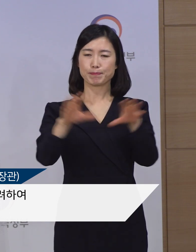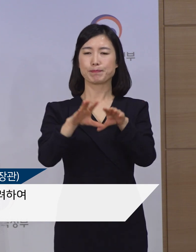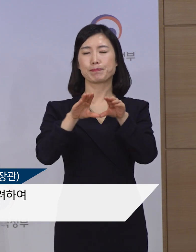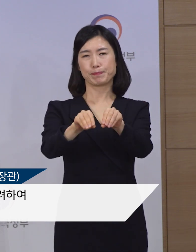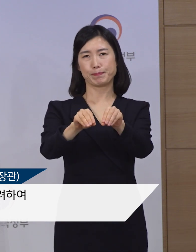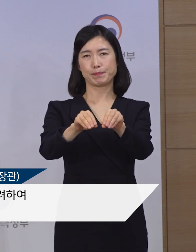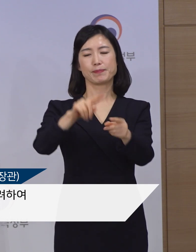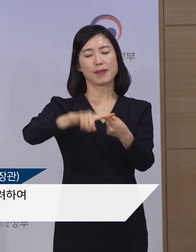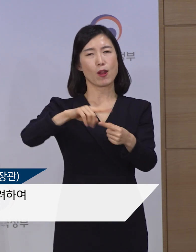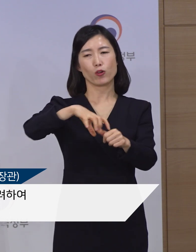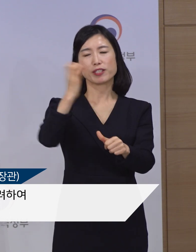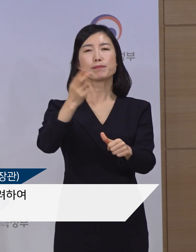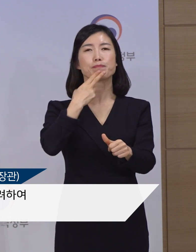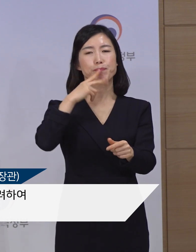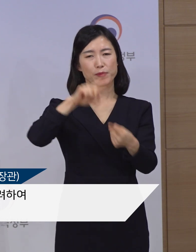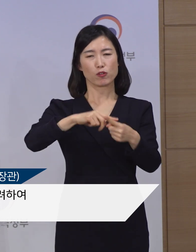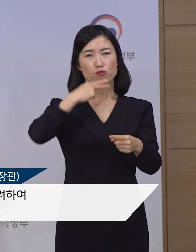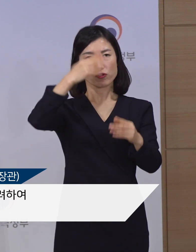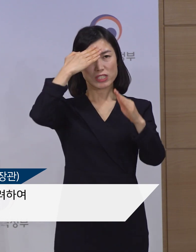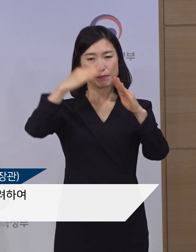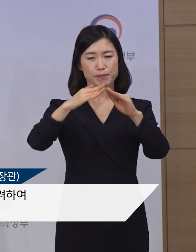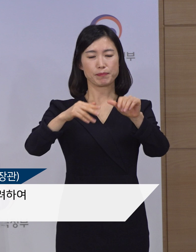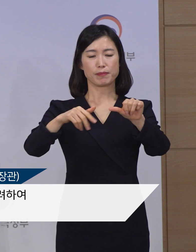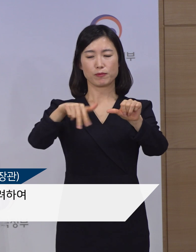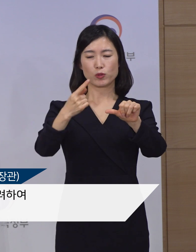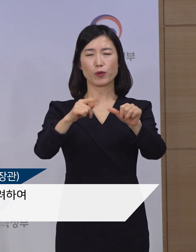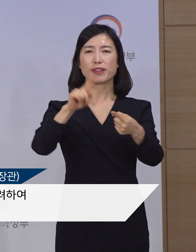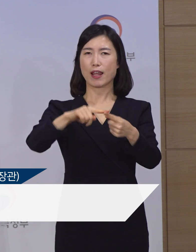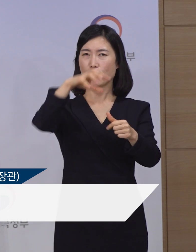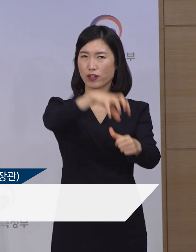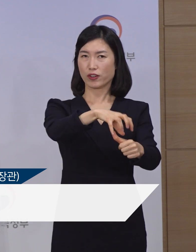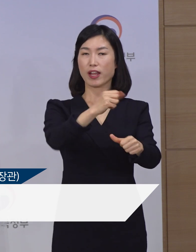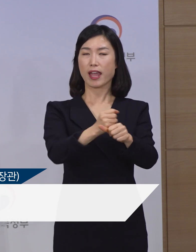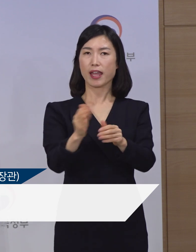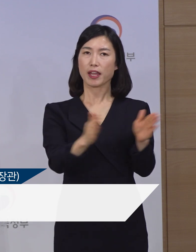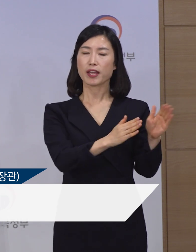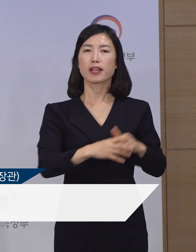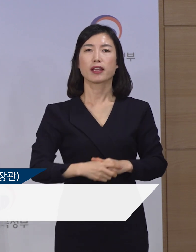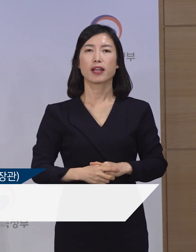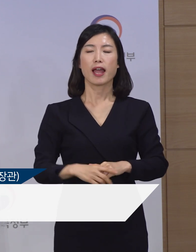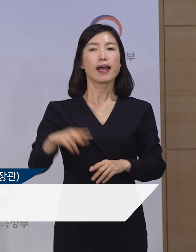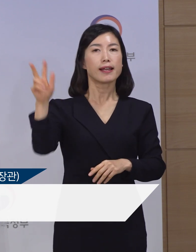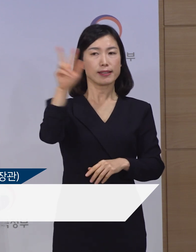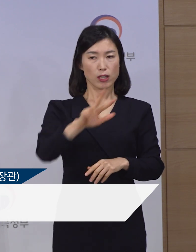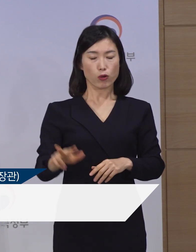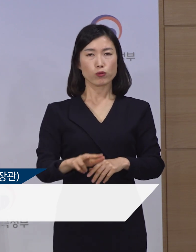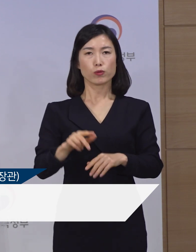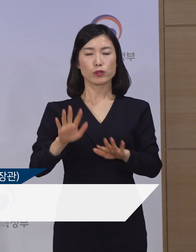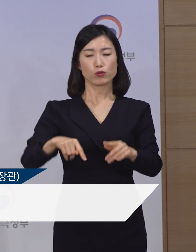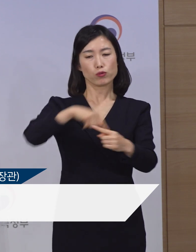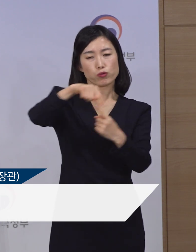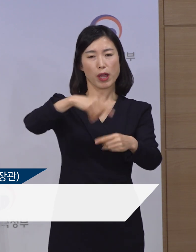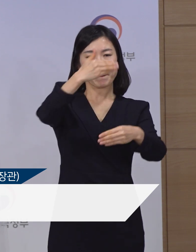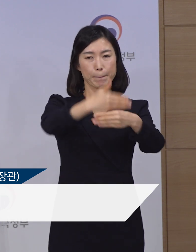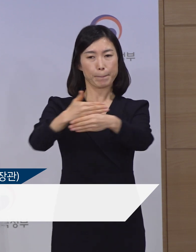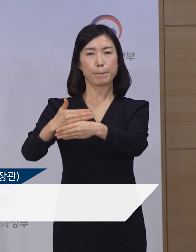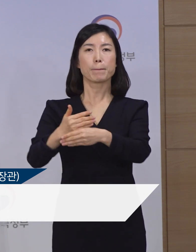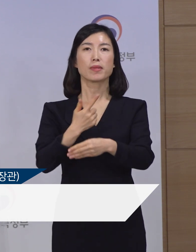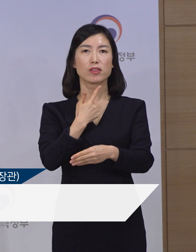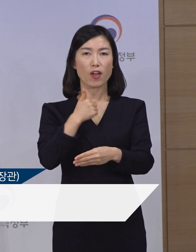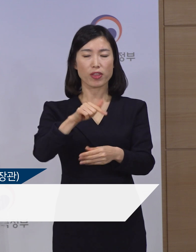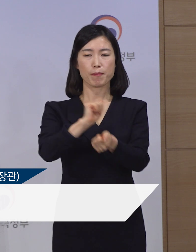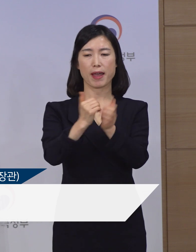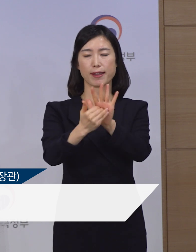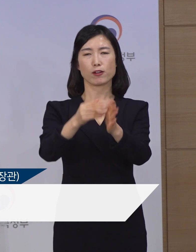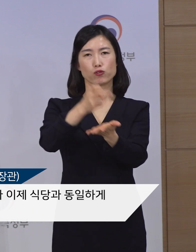발생하는 점을 고려하여 현재의 집합금지를 유지합니다. 전국적으로 적용되었던 운영 제한 시설에 대한 방역 수칙도